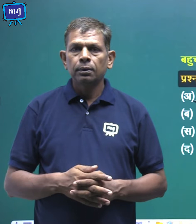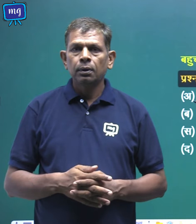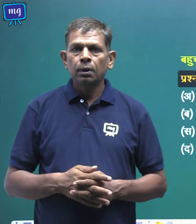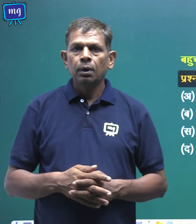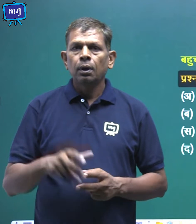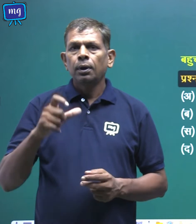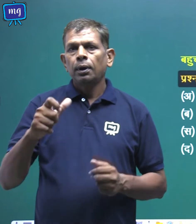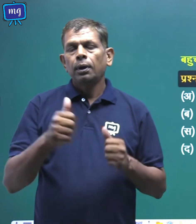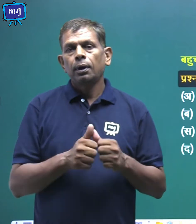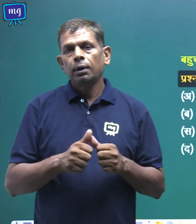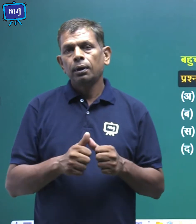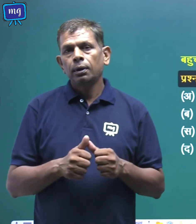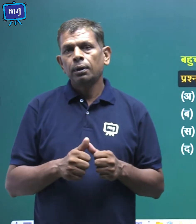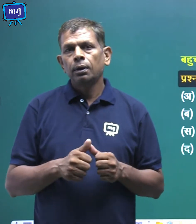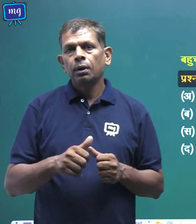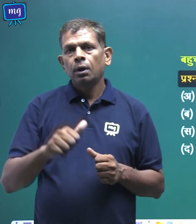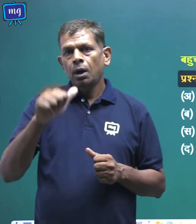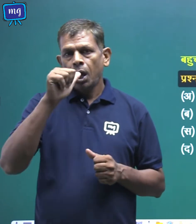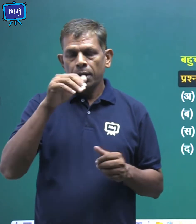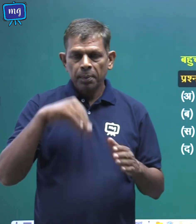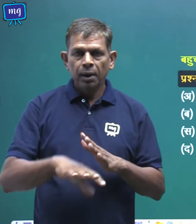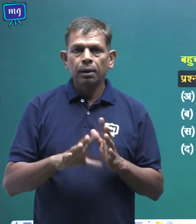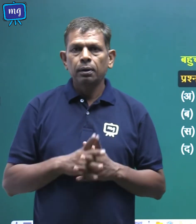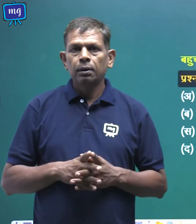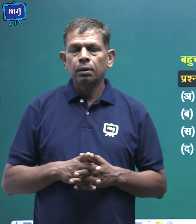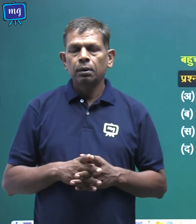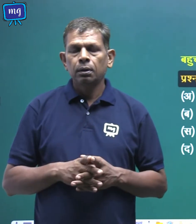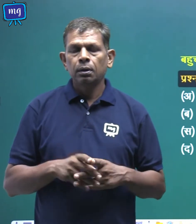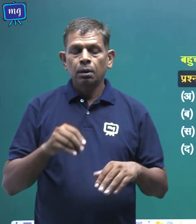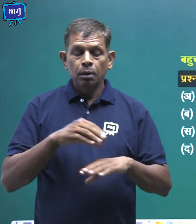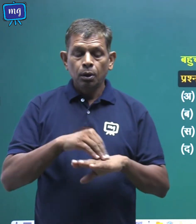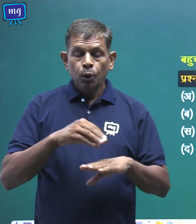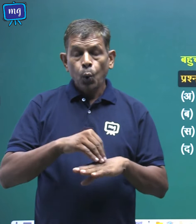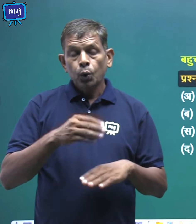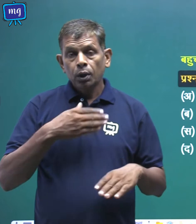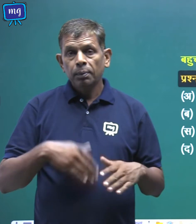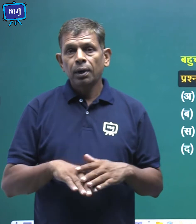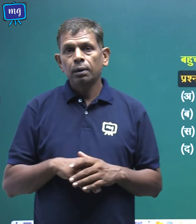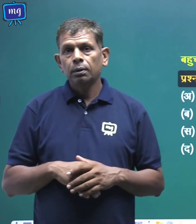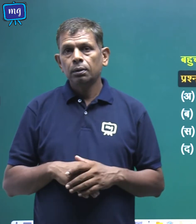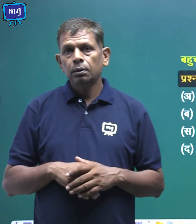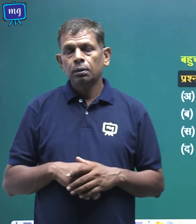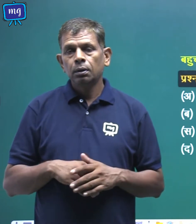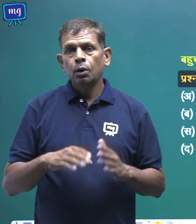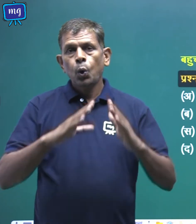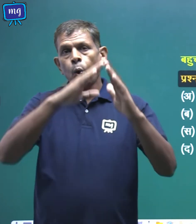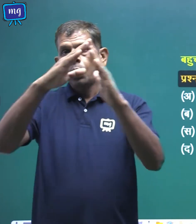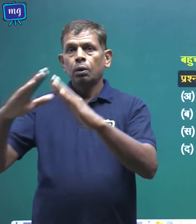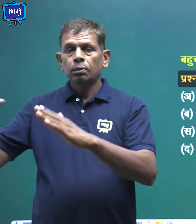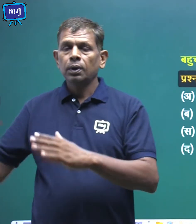विकल्प अ, जल में, मरुस्थल में, पर्वत